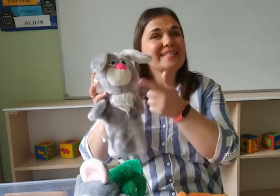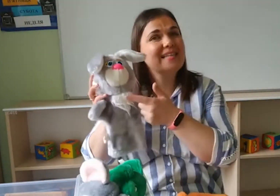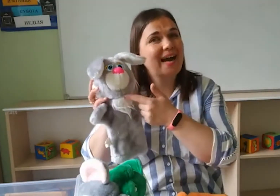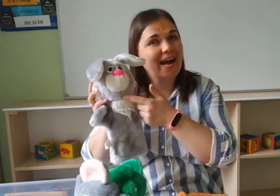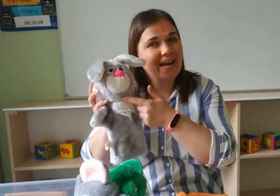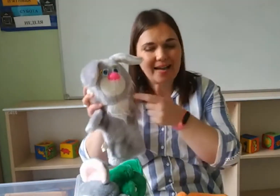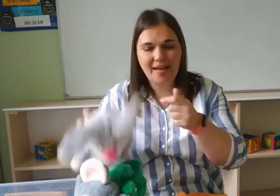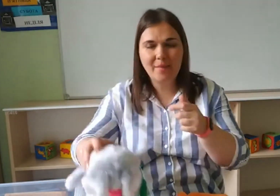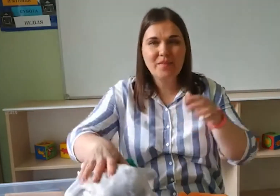Зайка.